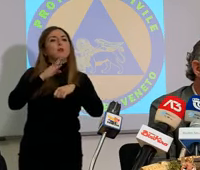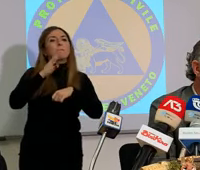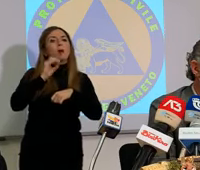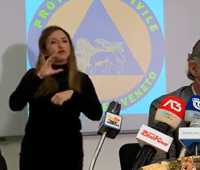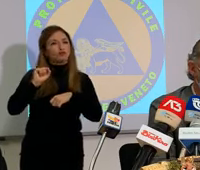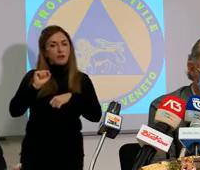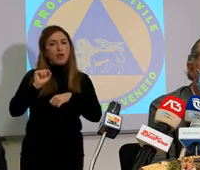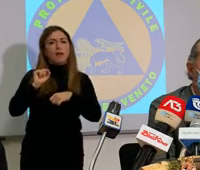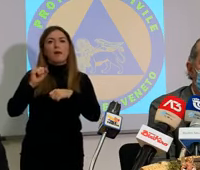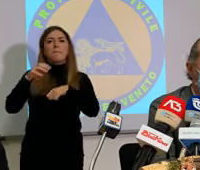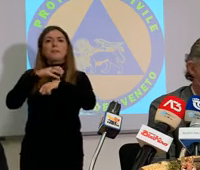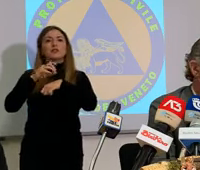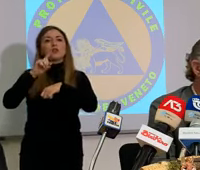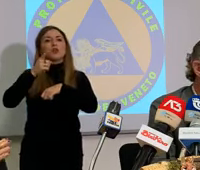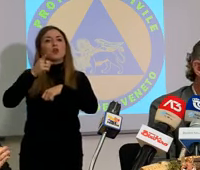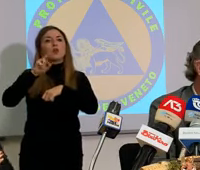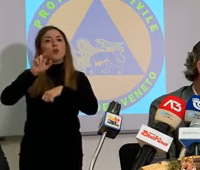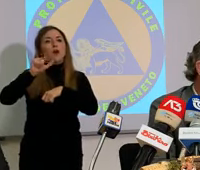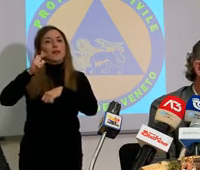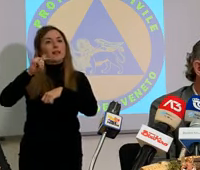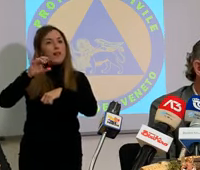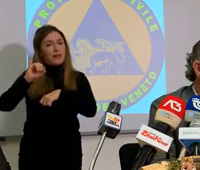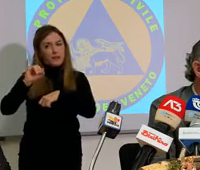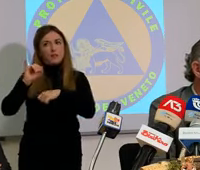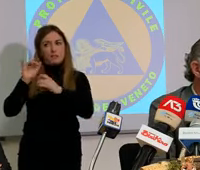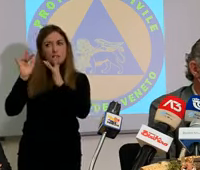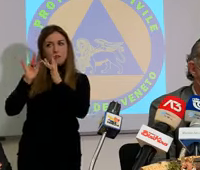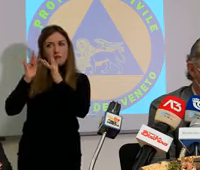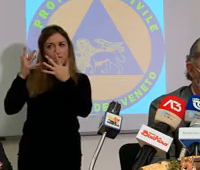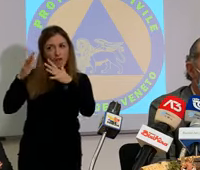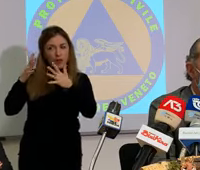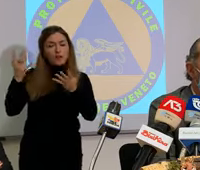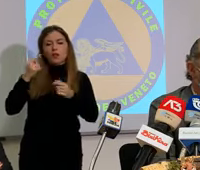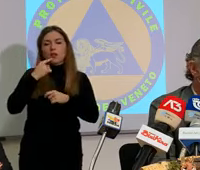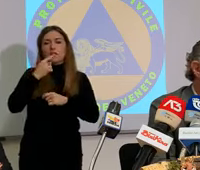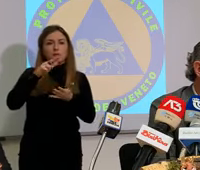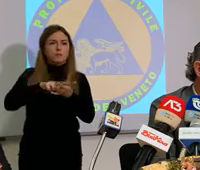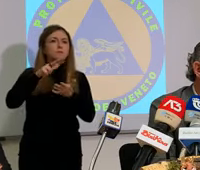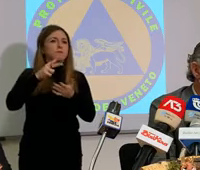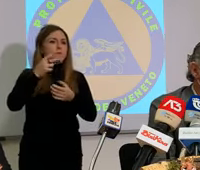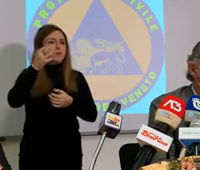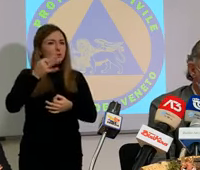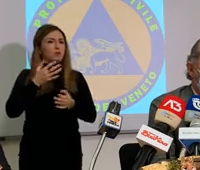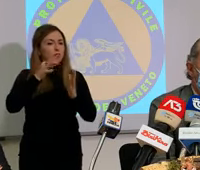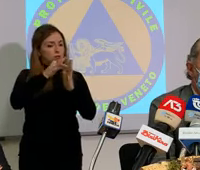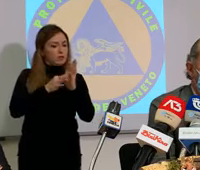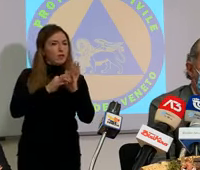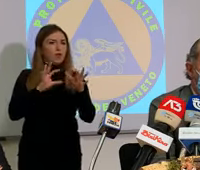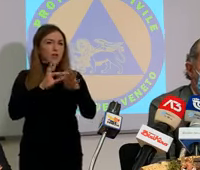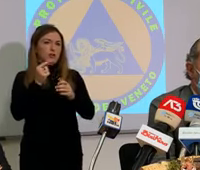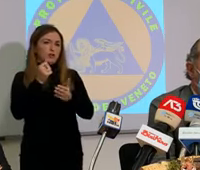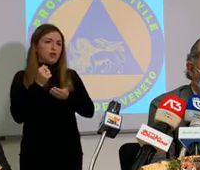il ministro gualtieri sarebbero comunque accompagnate da misure ristorative e io